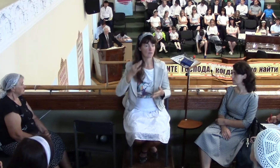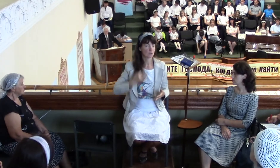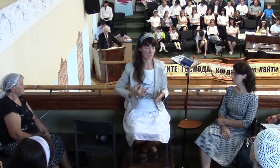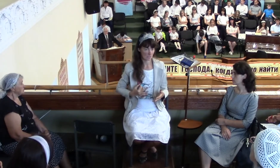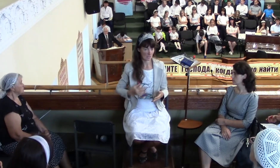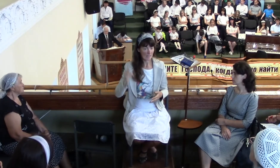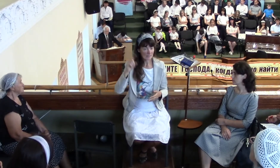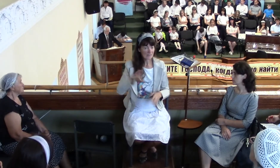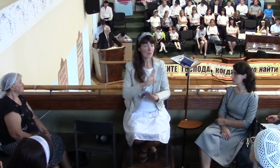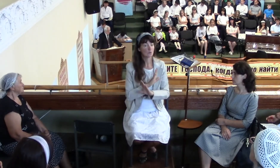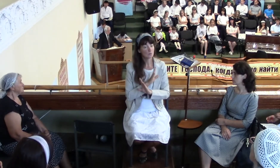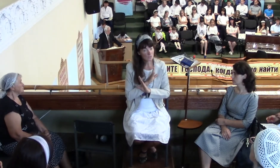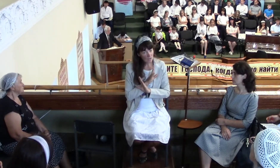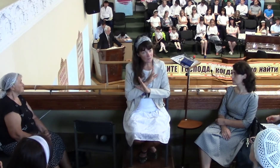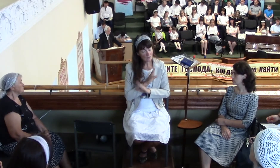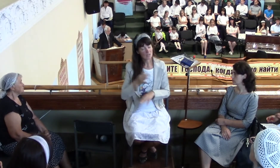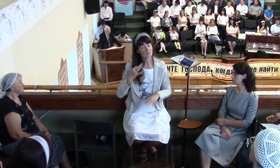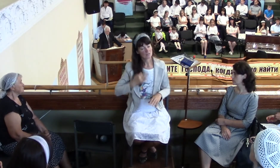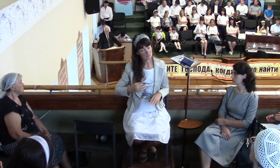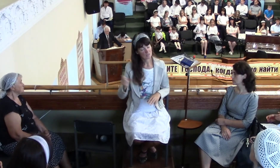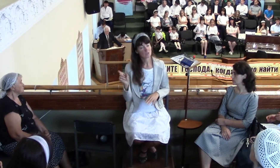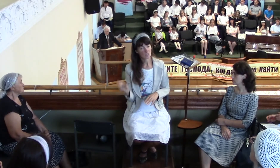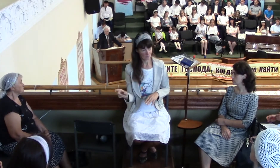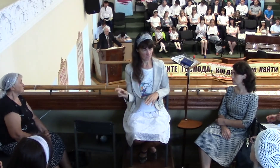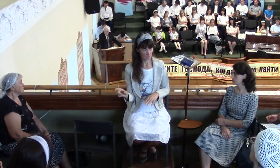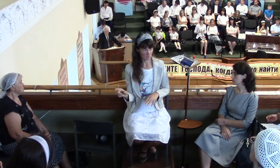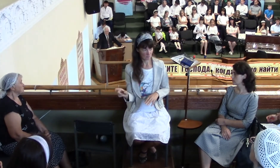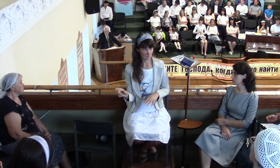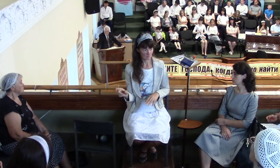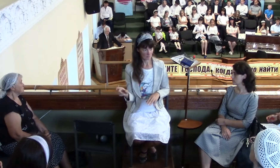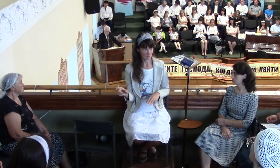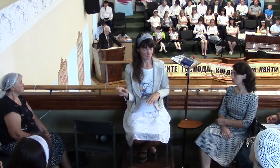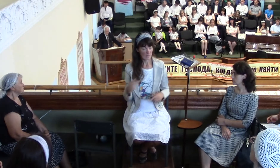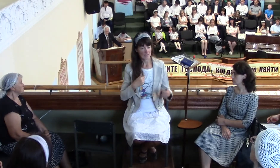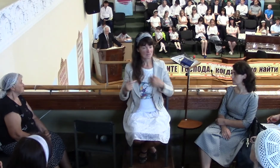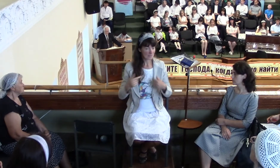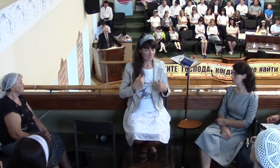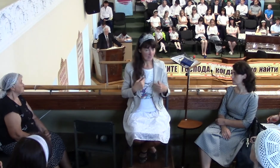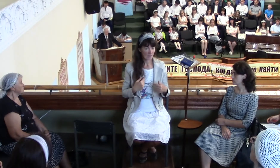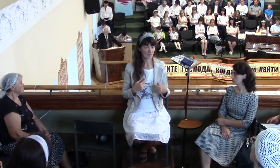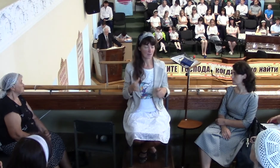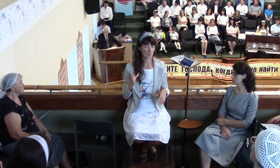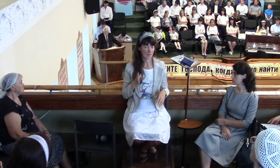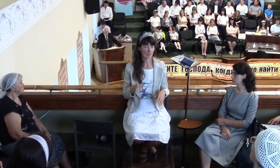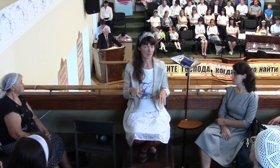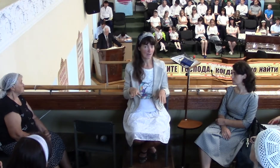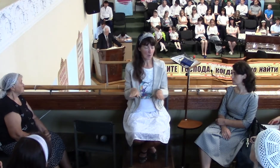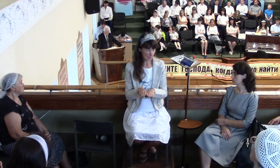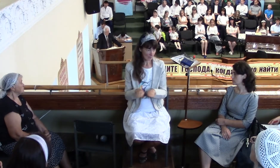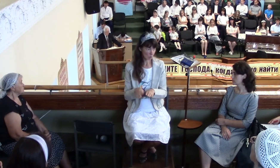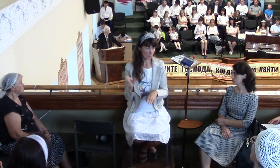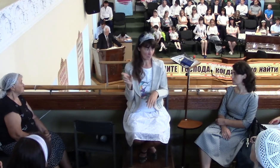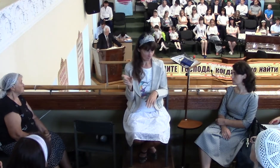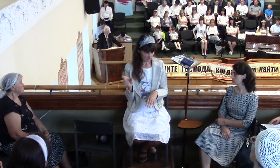Друзья, есть много вещей в Писании и в нашей жизни, которые мы ни логикой понять не